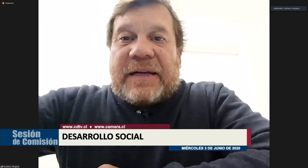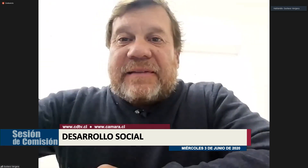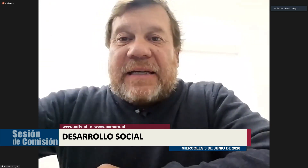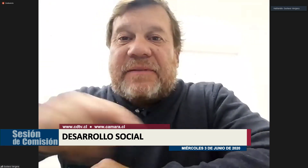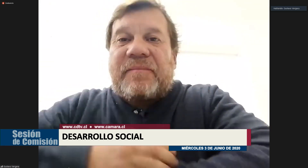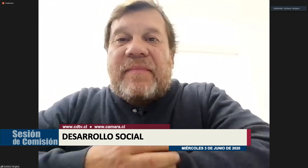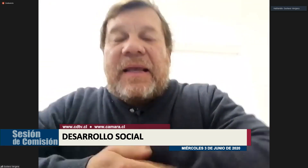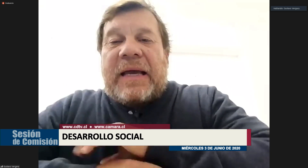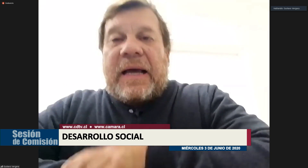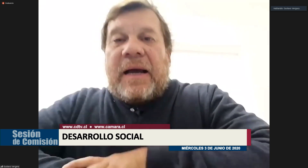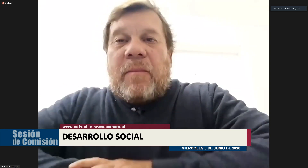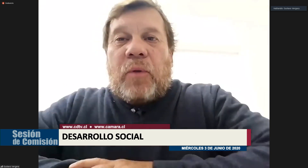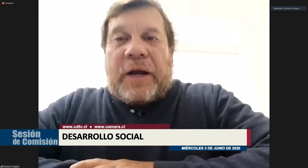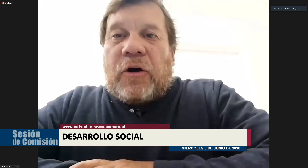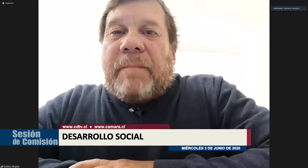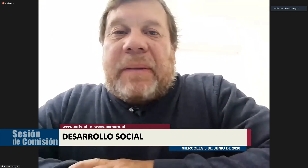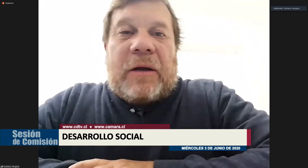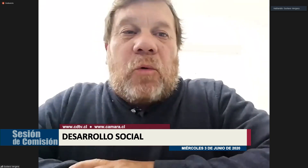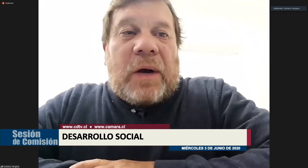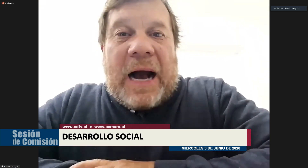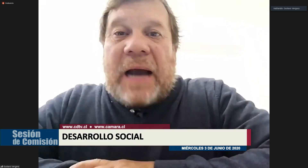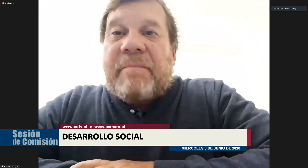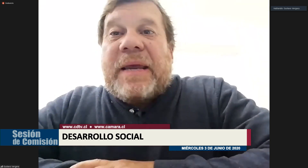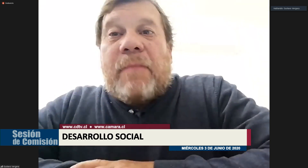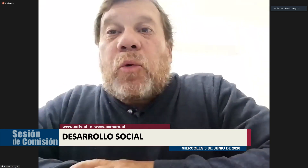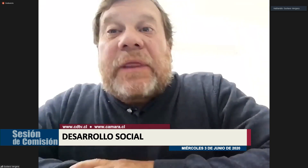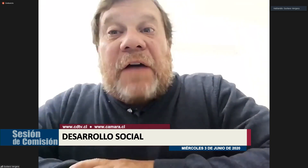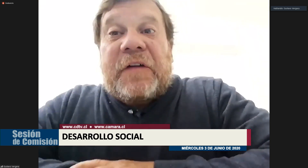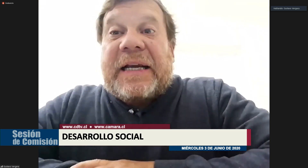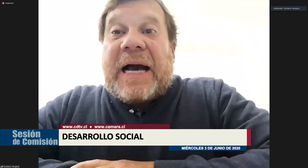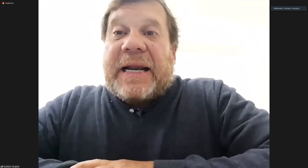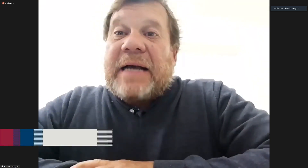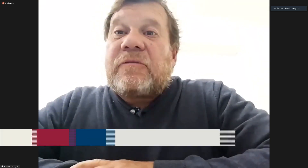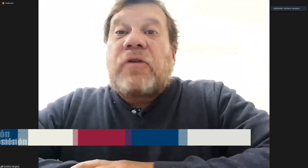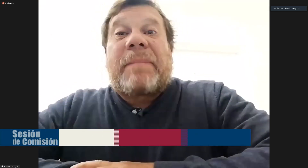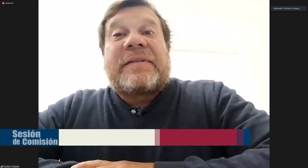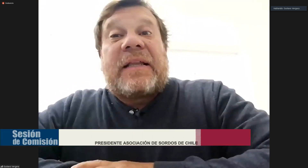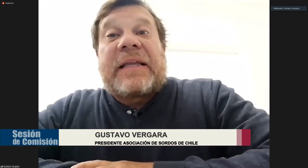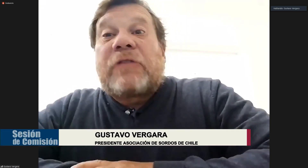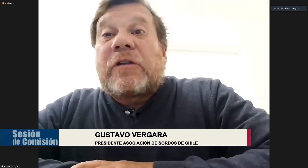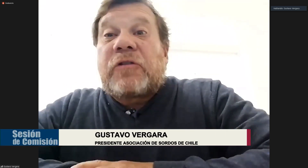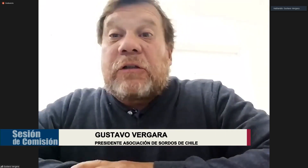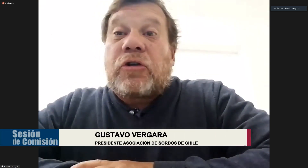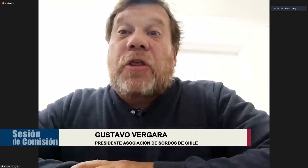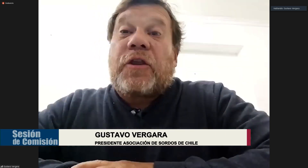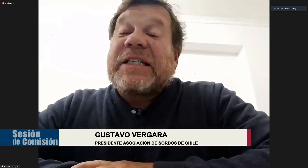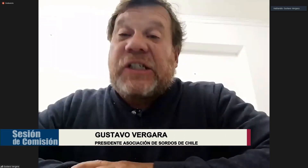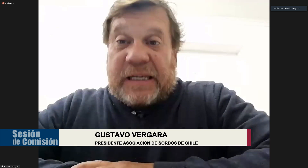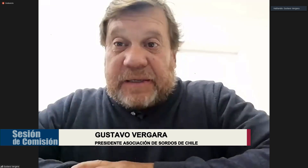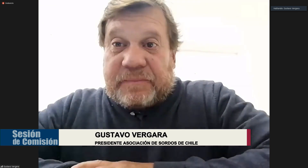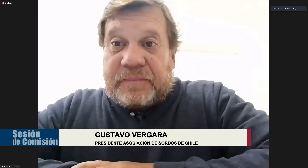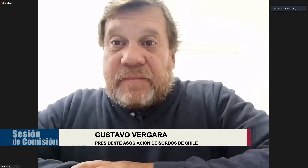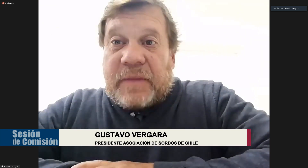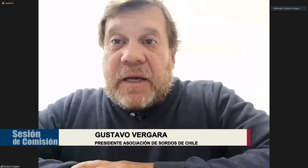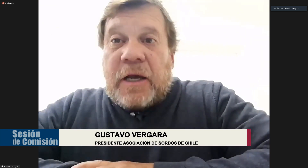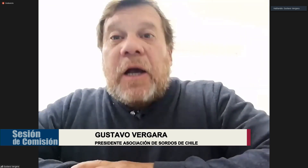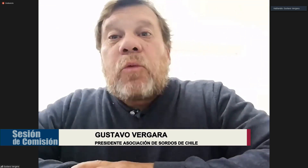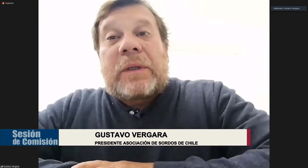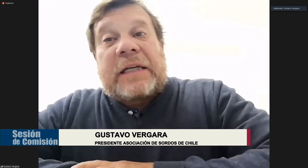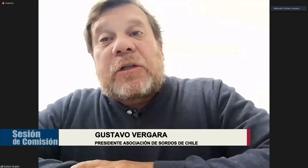Gracias. Bueno, en primer lugar, me llamo Gustavo Vergara, soy presidente de la Asociación de Sordos de Chile. Nuestra